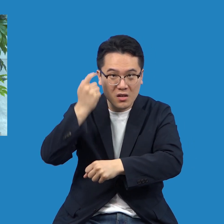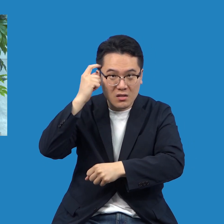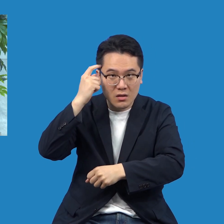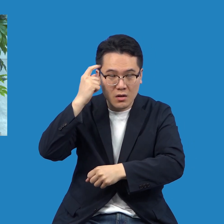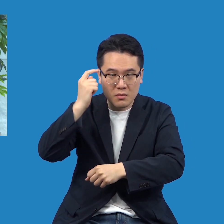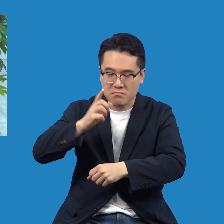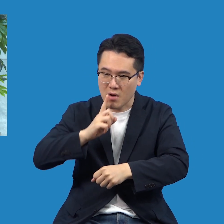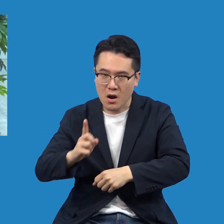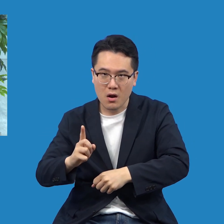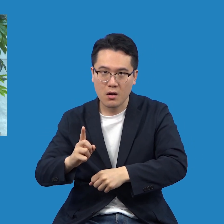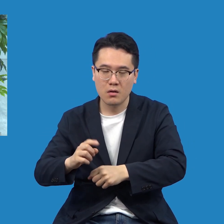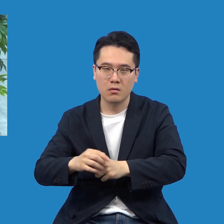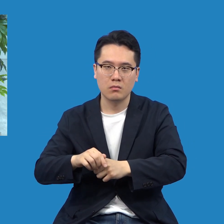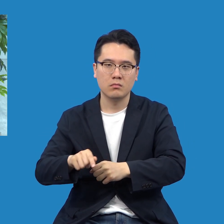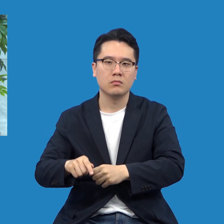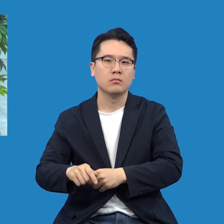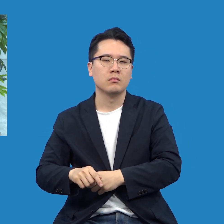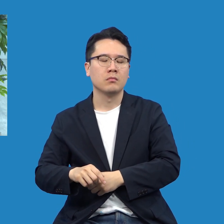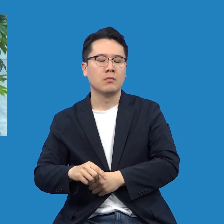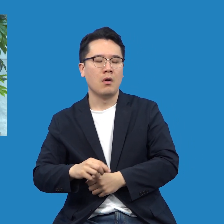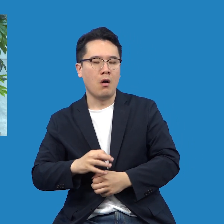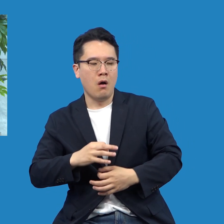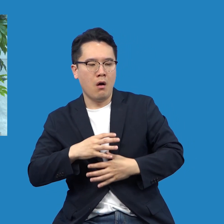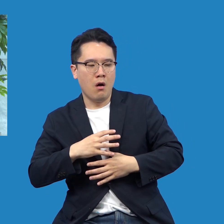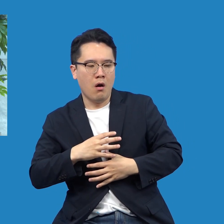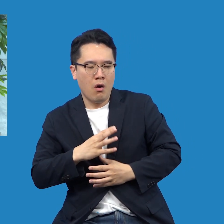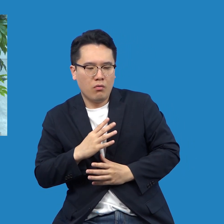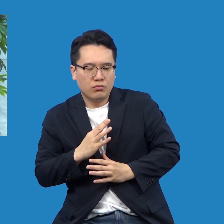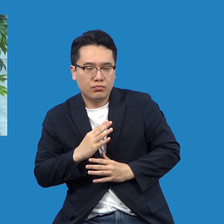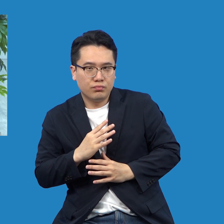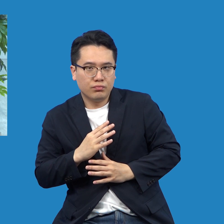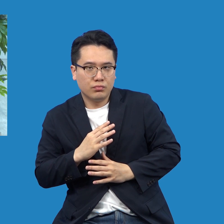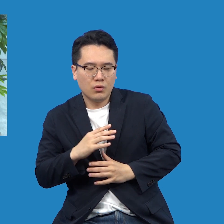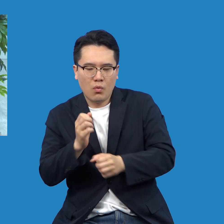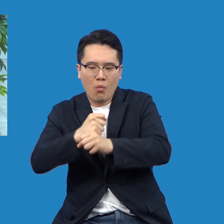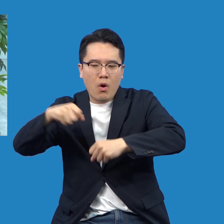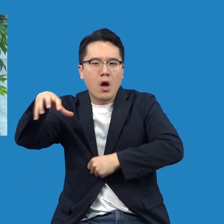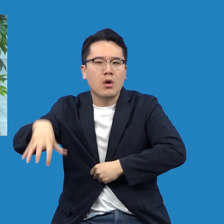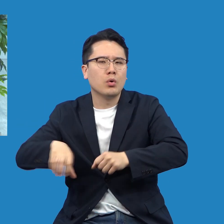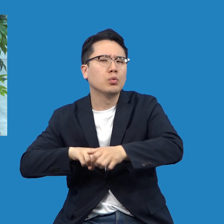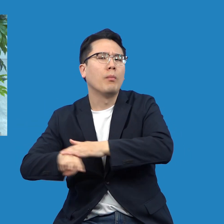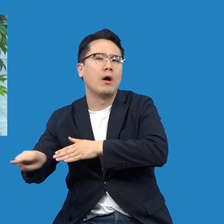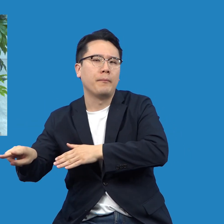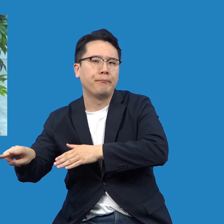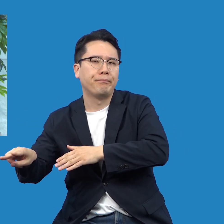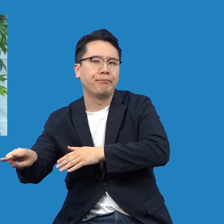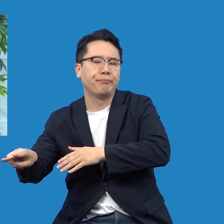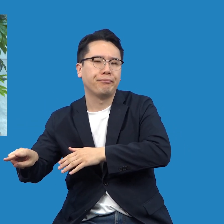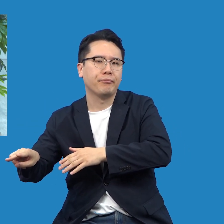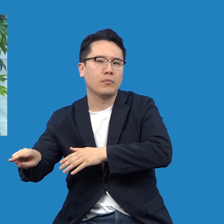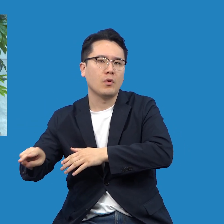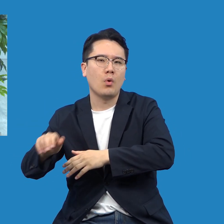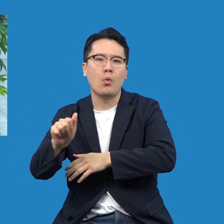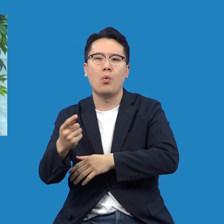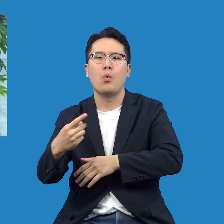도망쳤지 않았습니까? 어디까지 갔습니까? 시내 광야에 있는 호렙산까지 갔습니다.